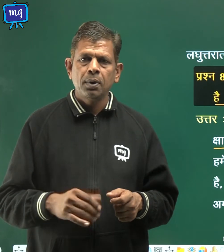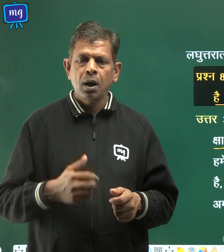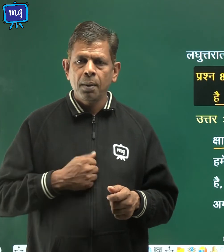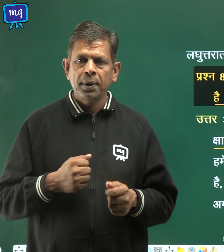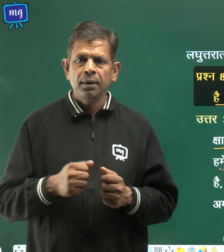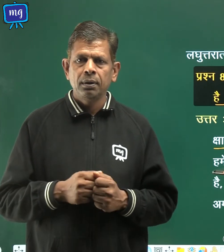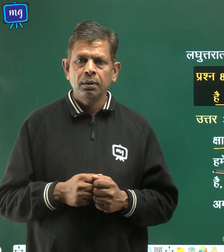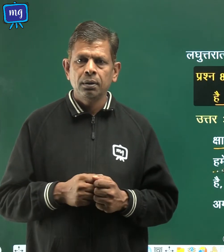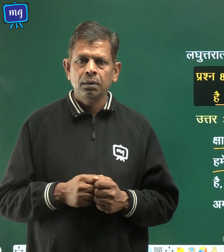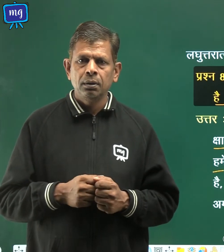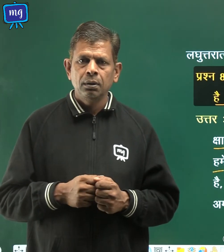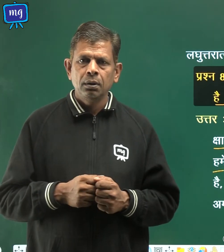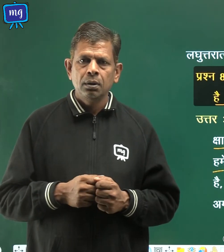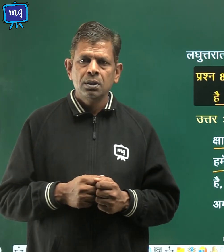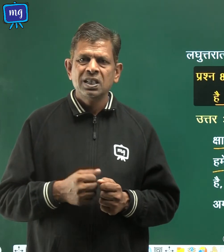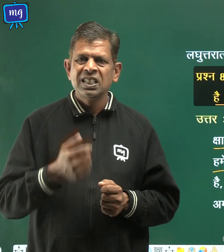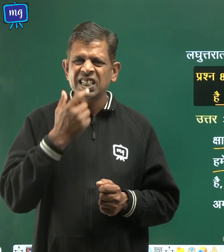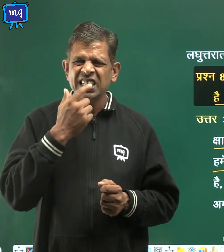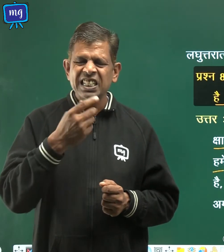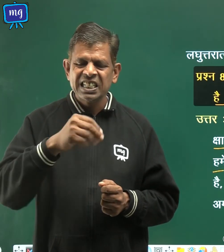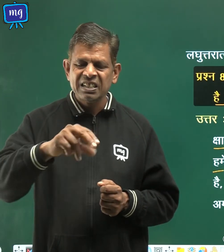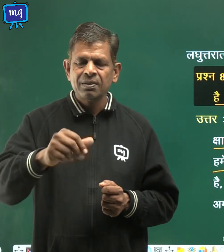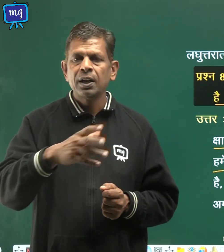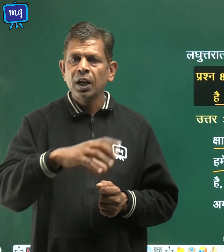हमें लवण एवं जल